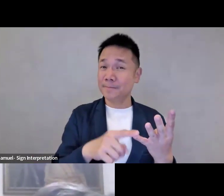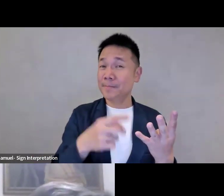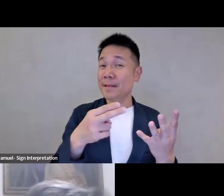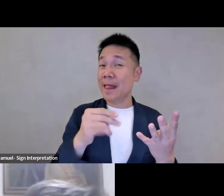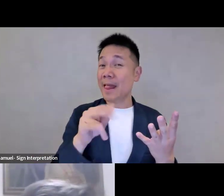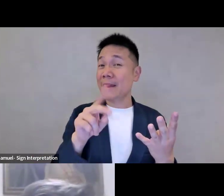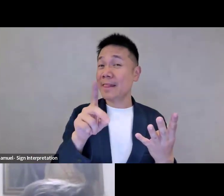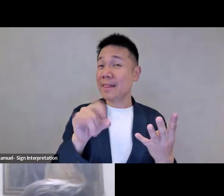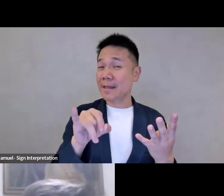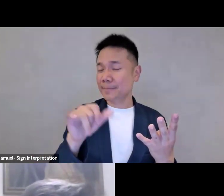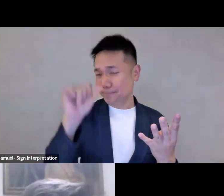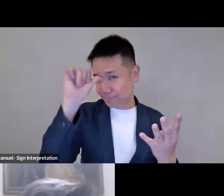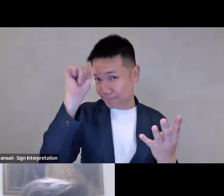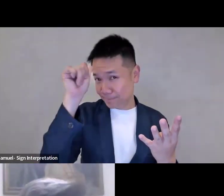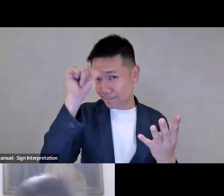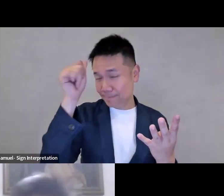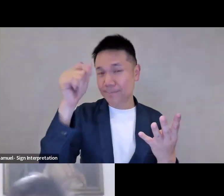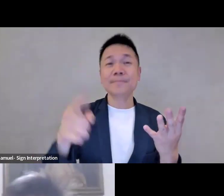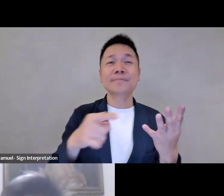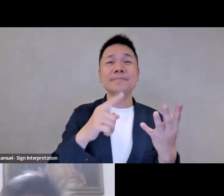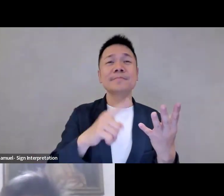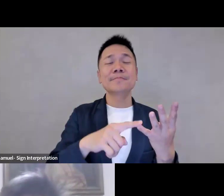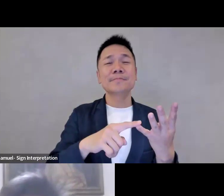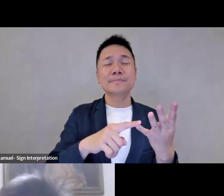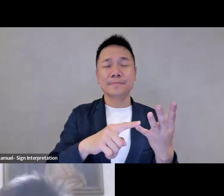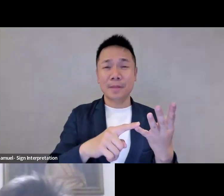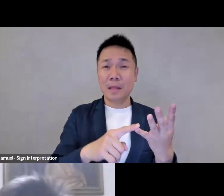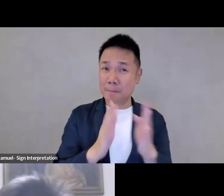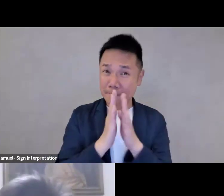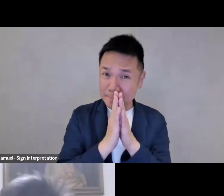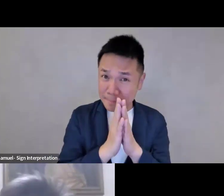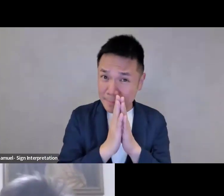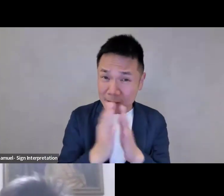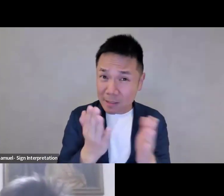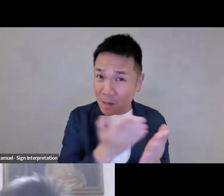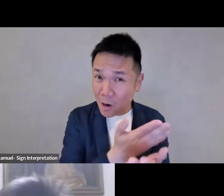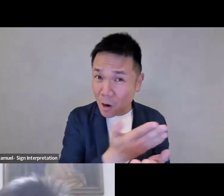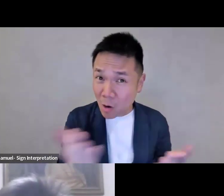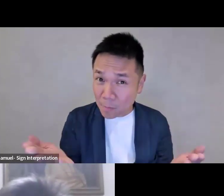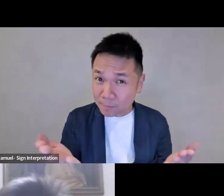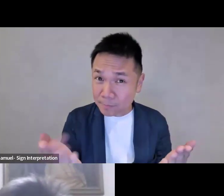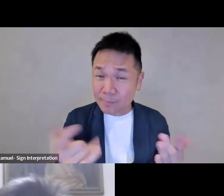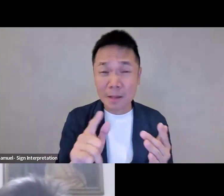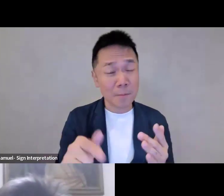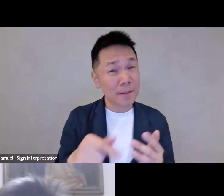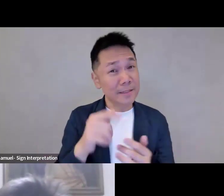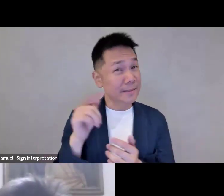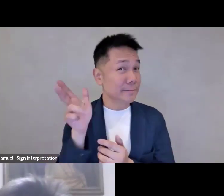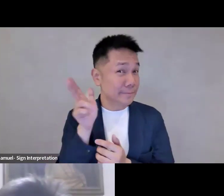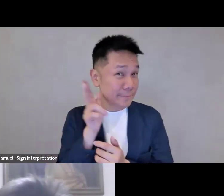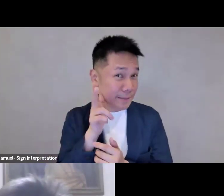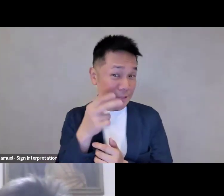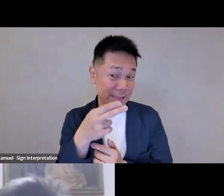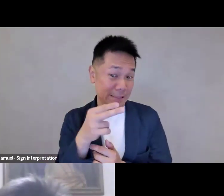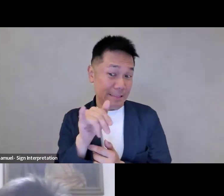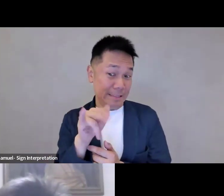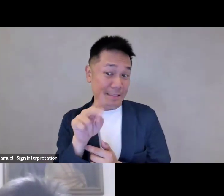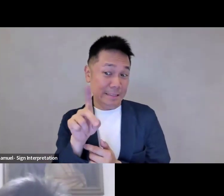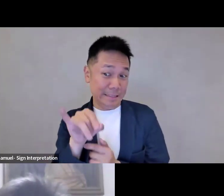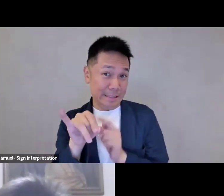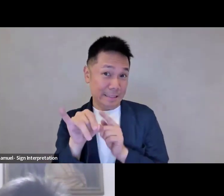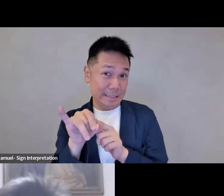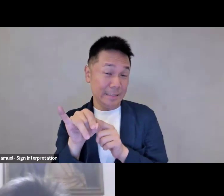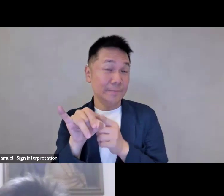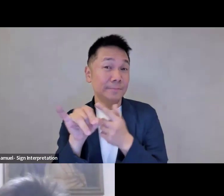日文频道，而且我们也有印度的文，所